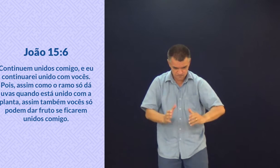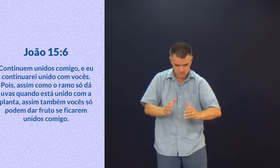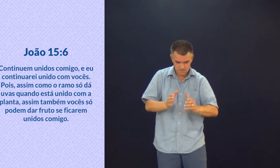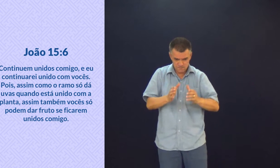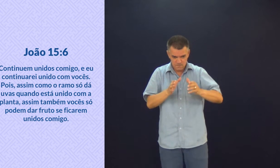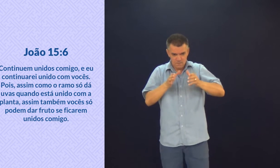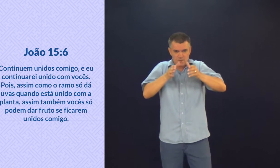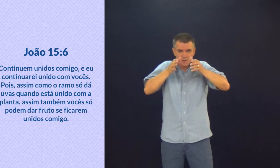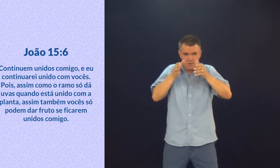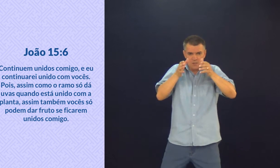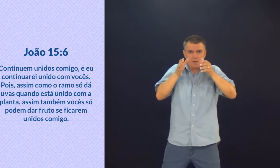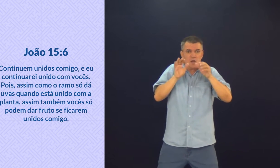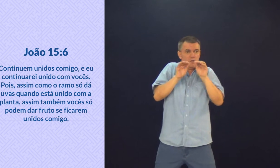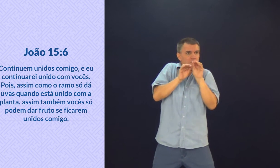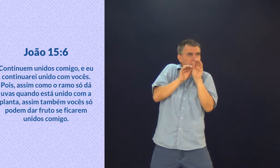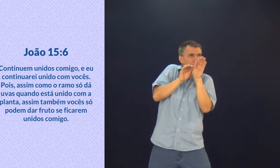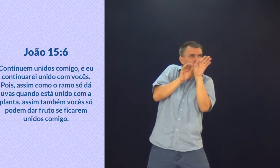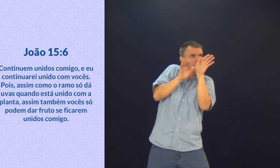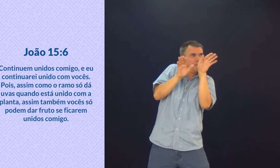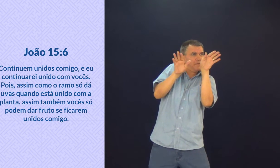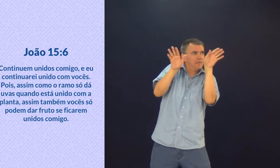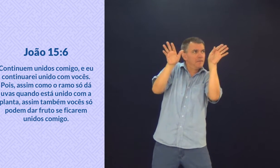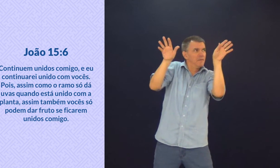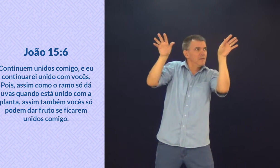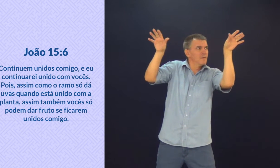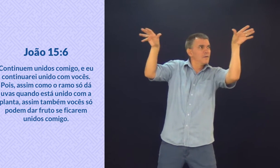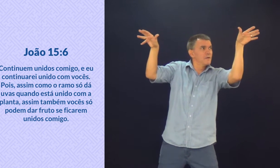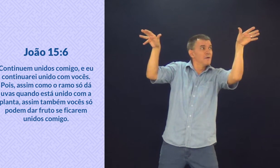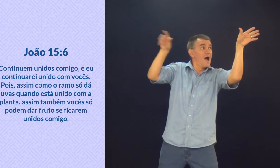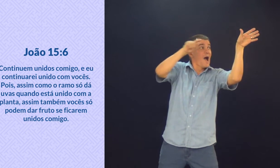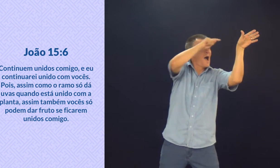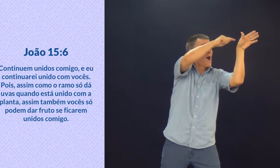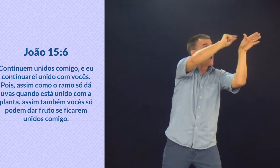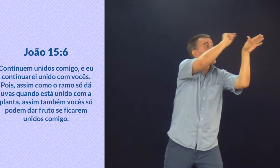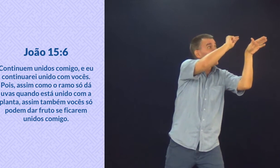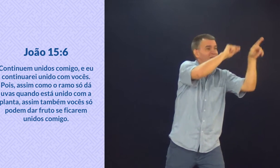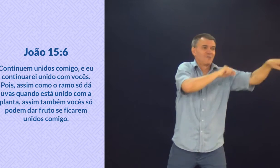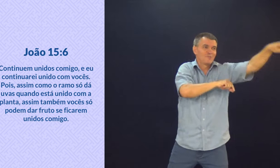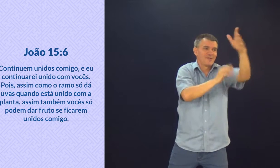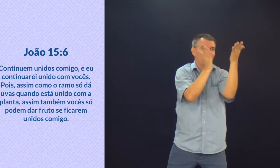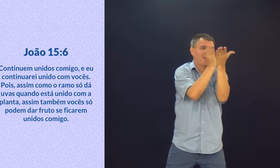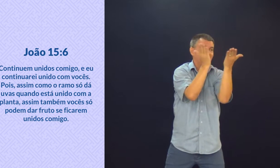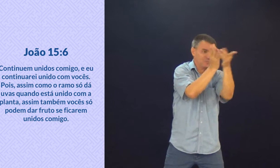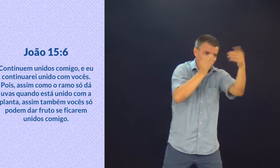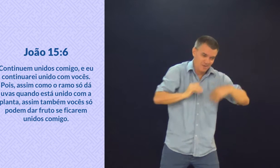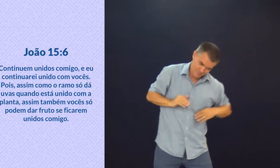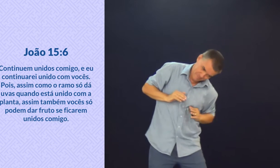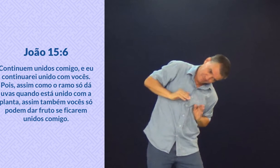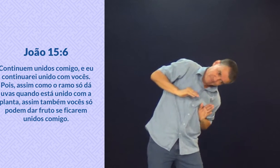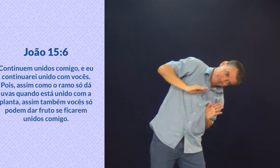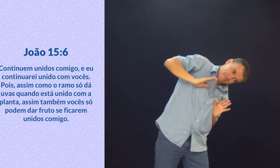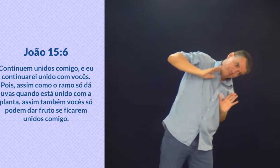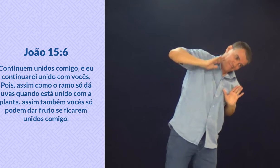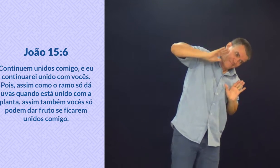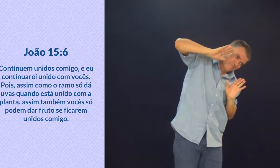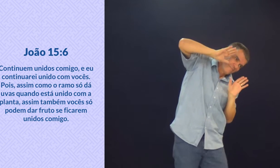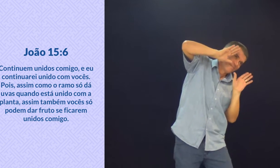se josé abre ea basileu tronco e você é um ramo ou então você é um crente